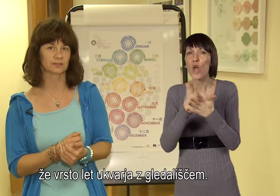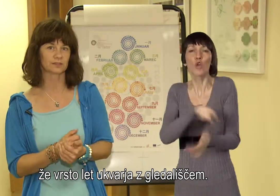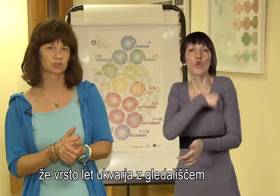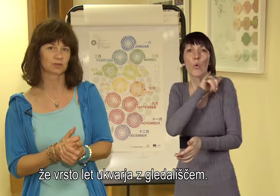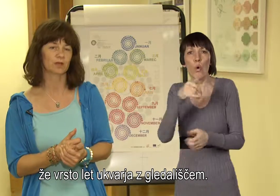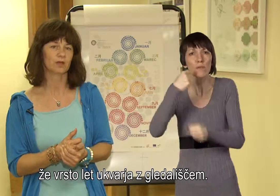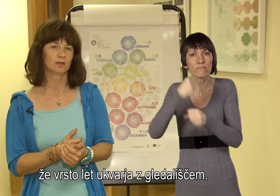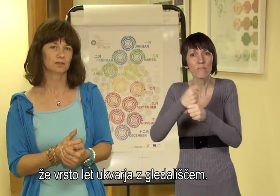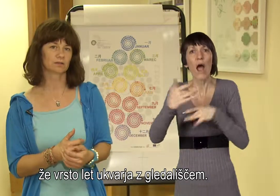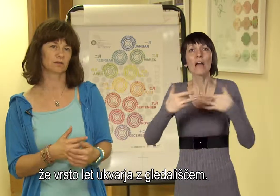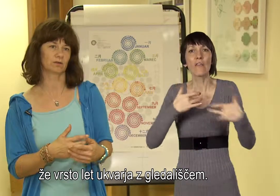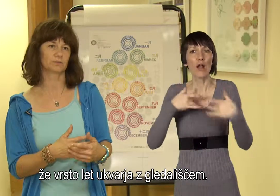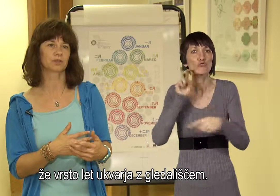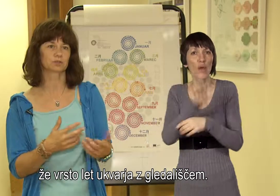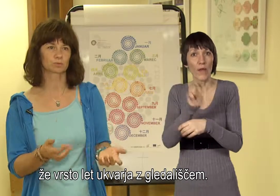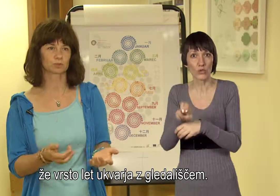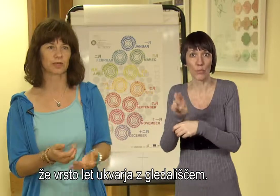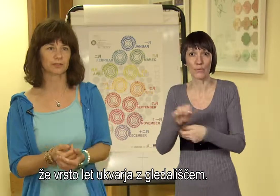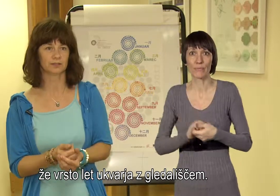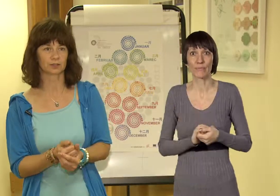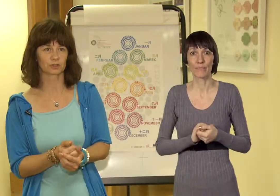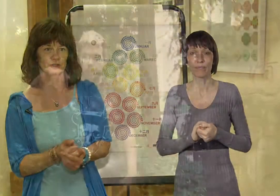ukvarja z gledališčem.